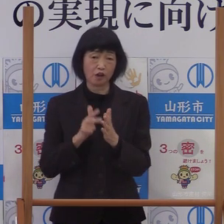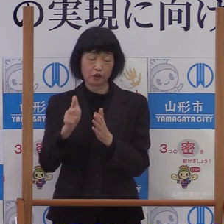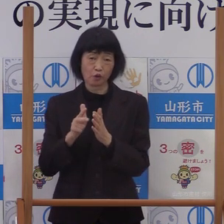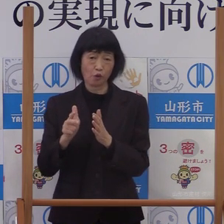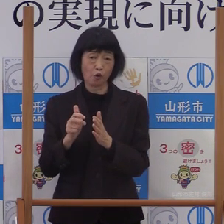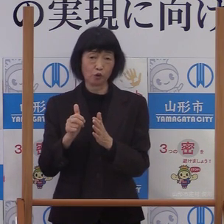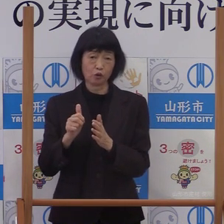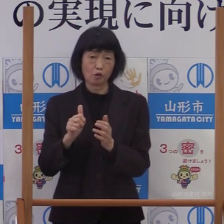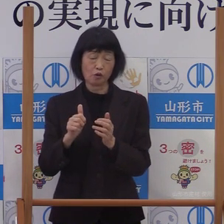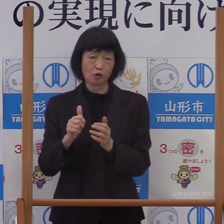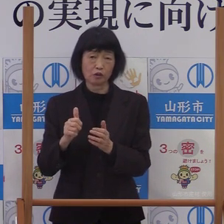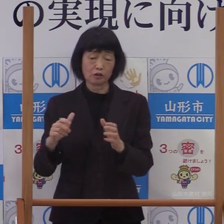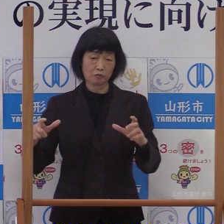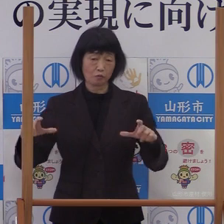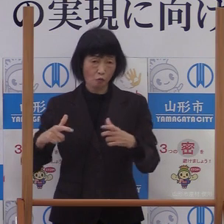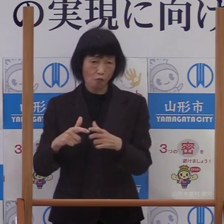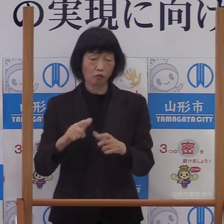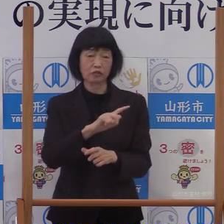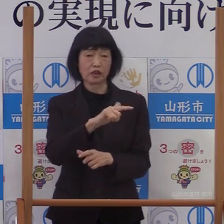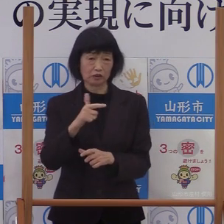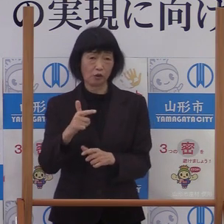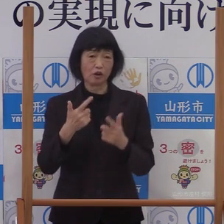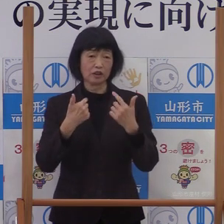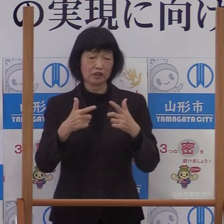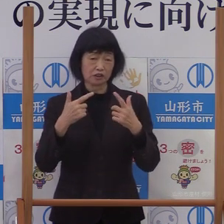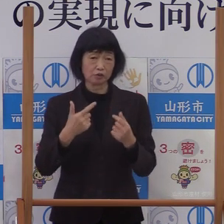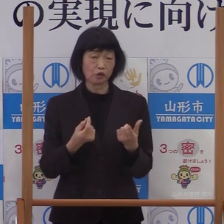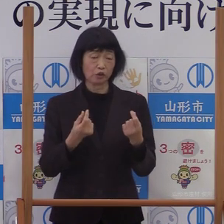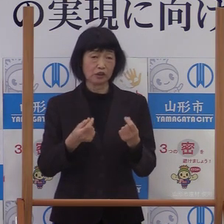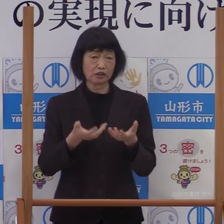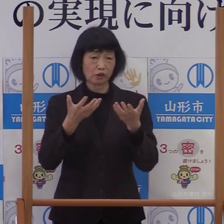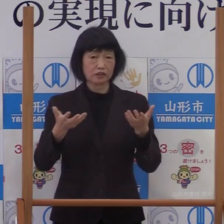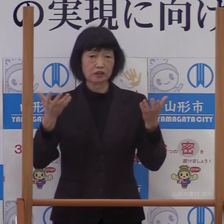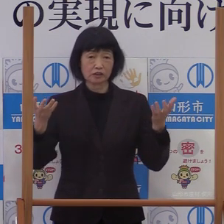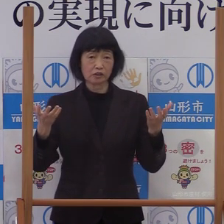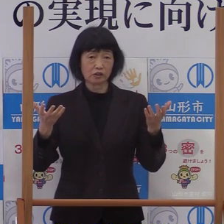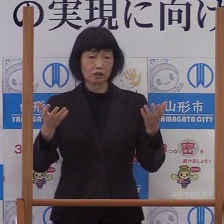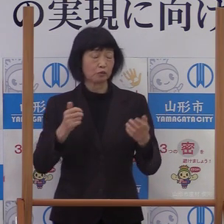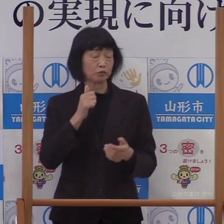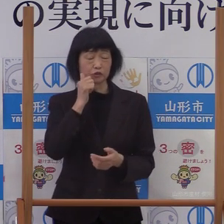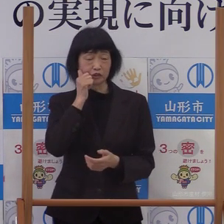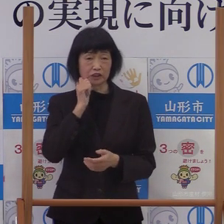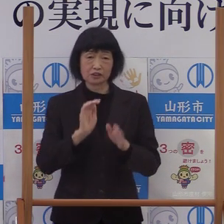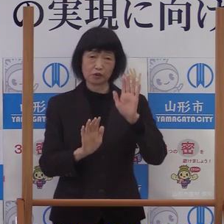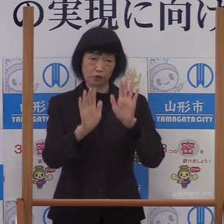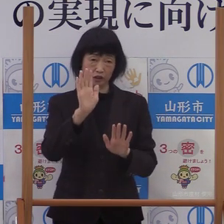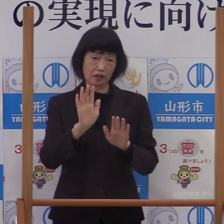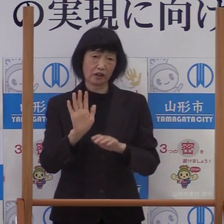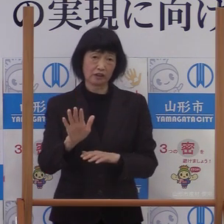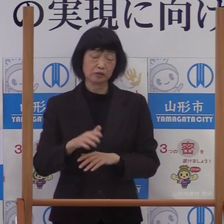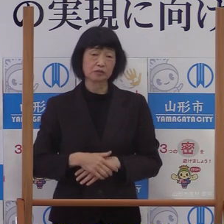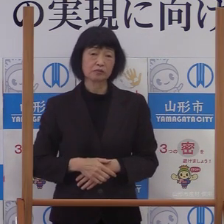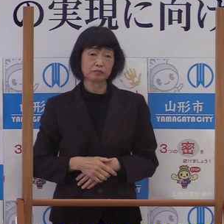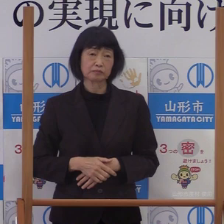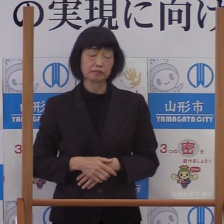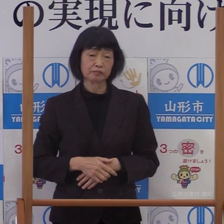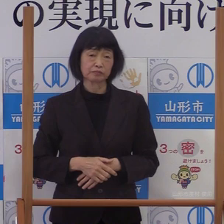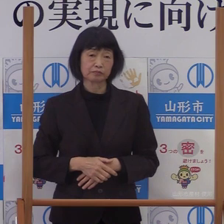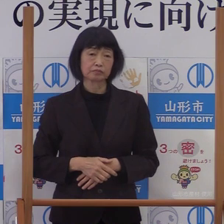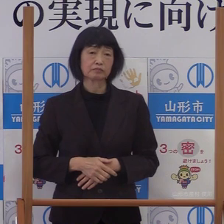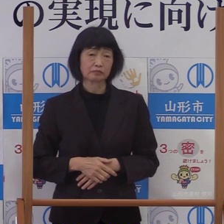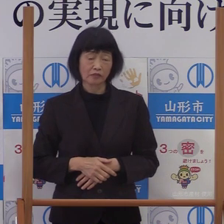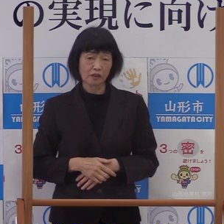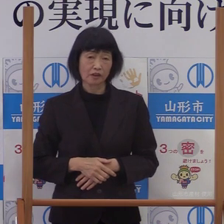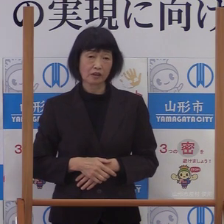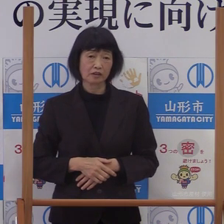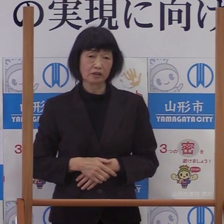し、例年のような年末年始のにぎわいは期待できない状況となっております。これらの影